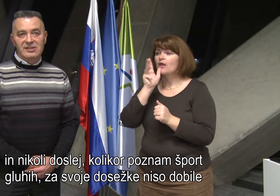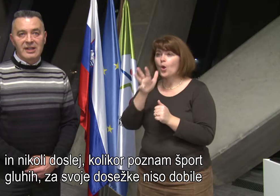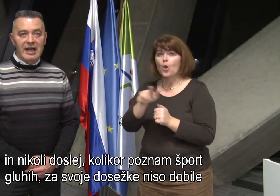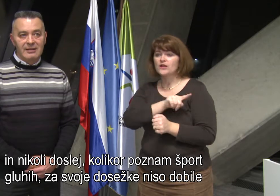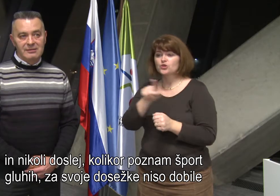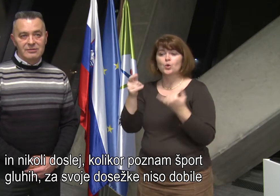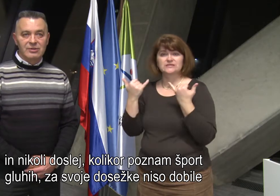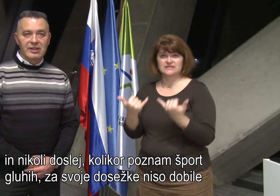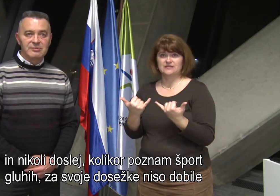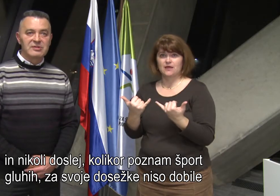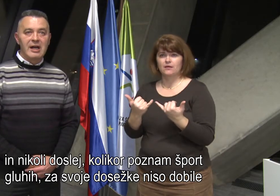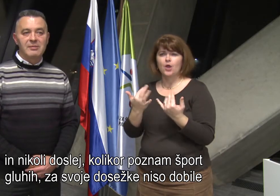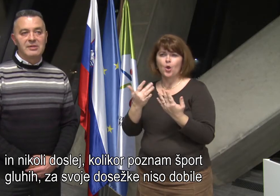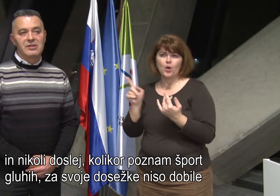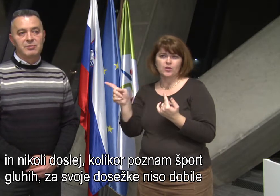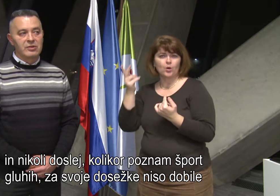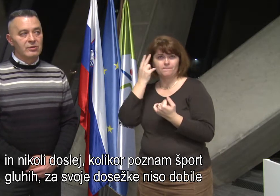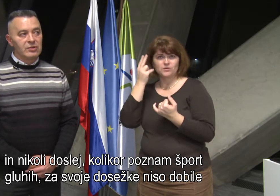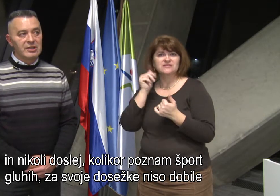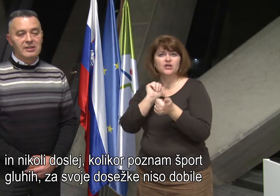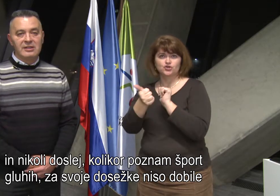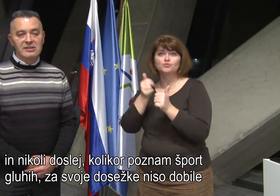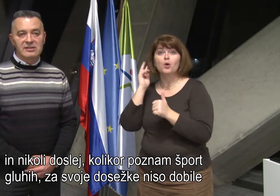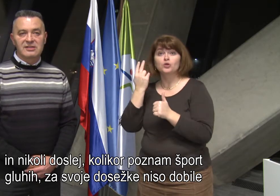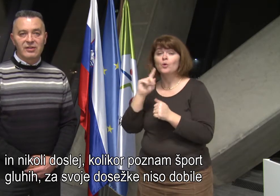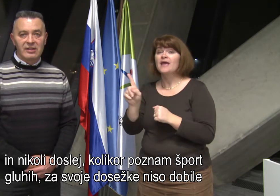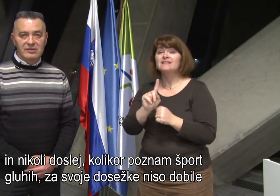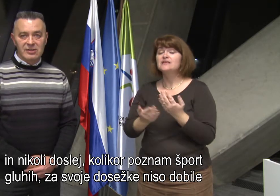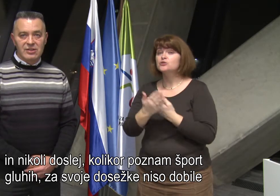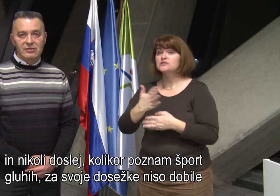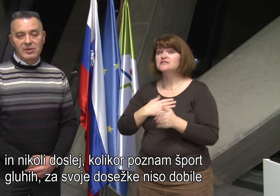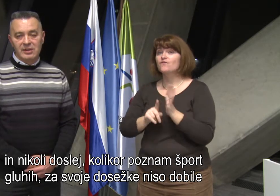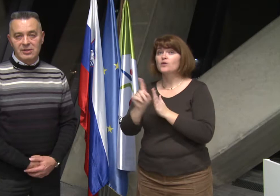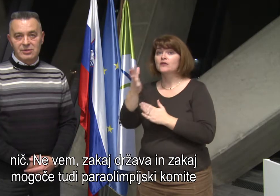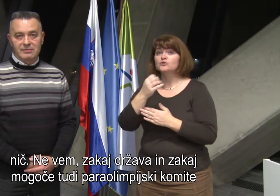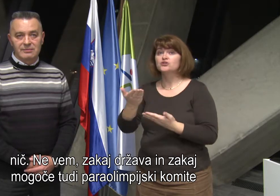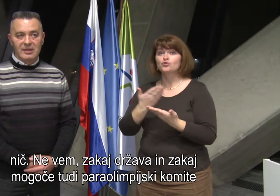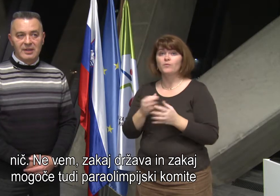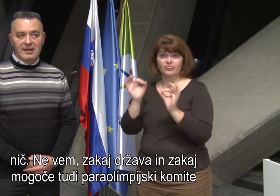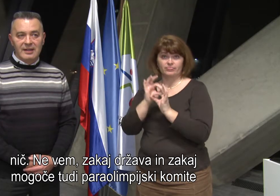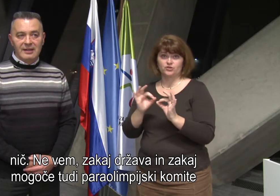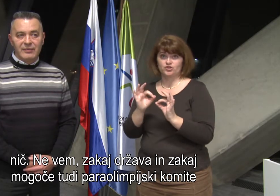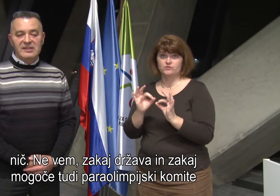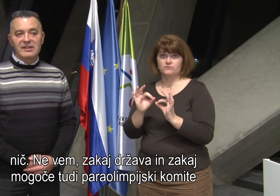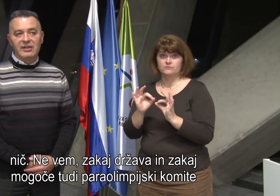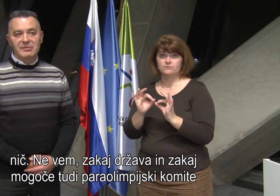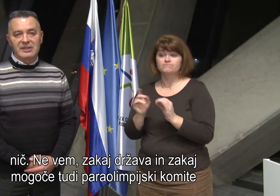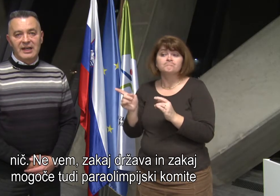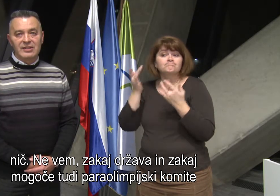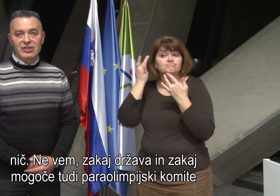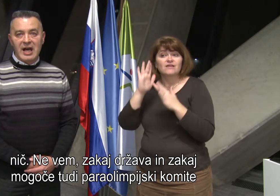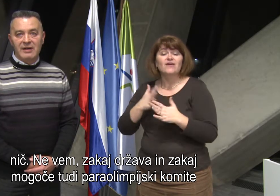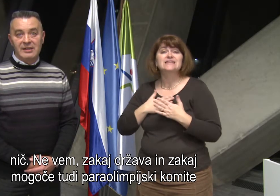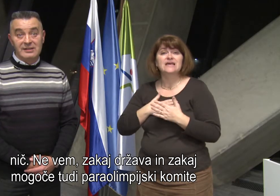do sedaj, kakor jaz poznam šport gluhih, niso za svoje dosežke dobili nič. Jaz ne vem,